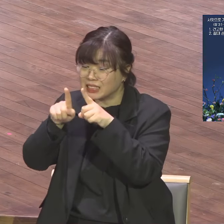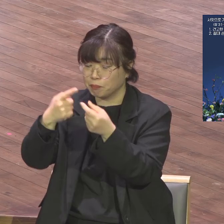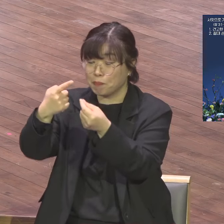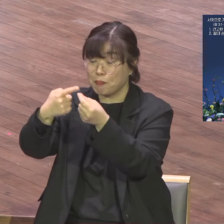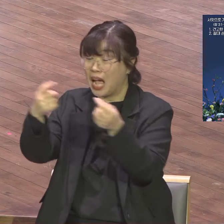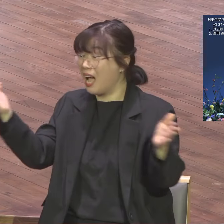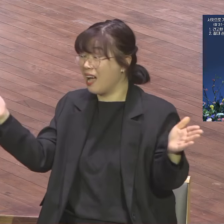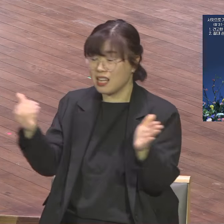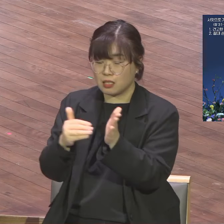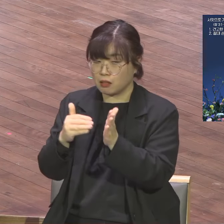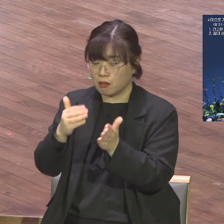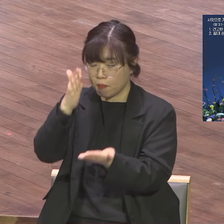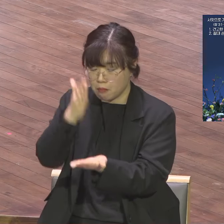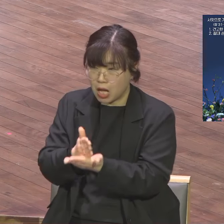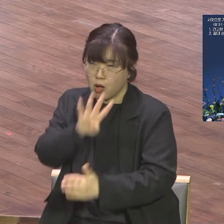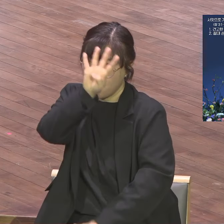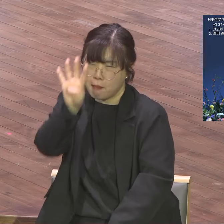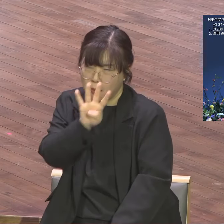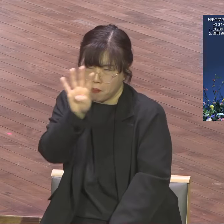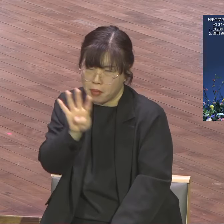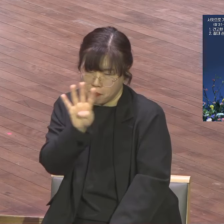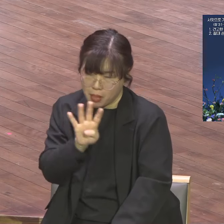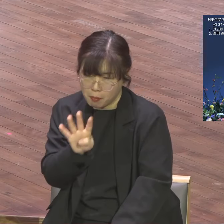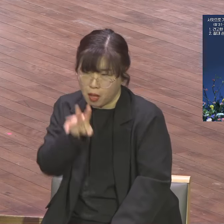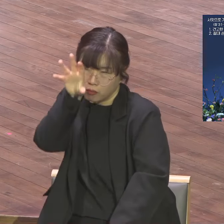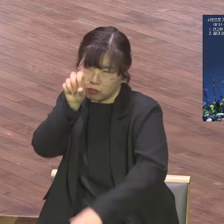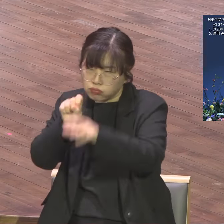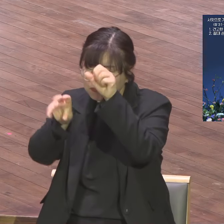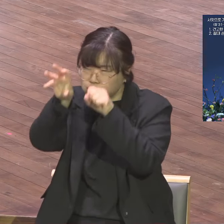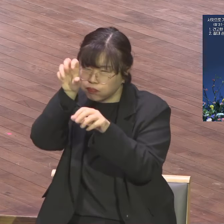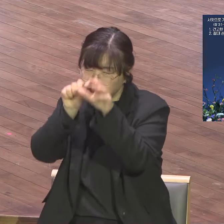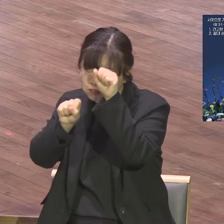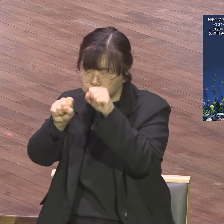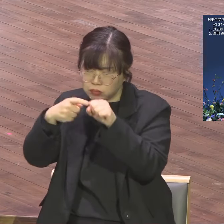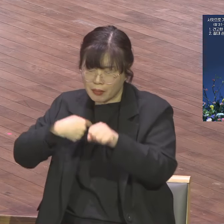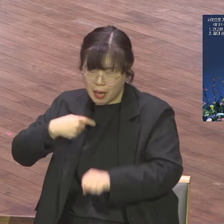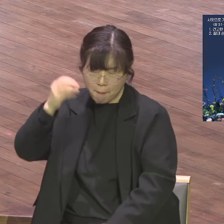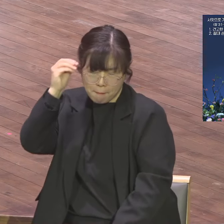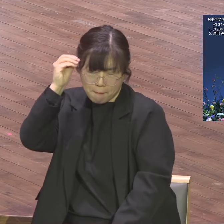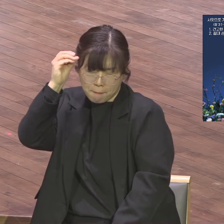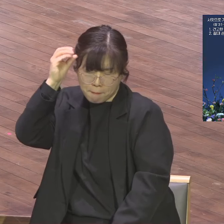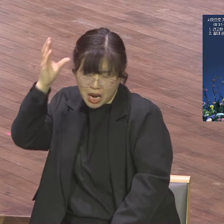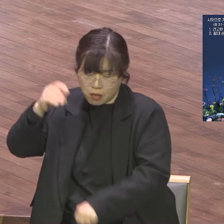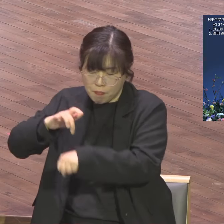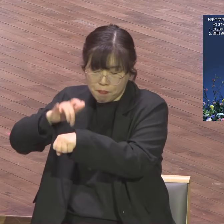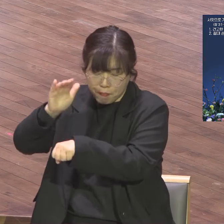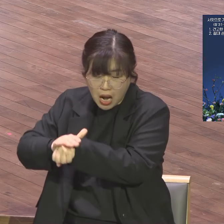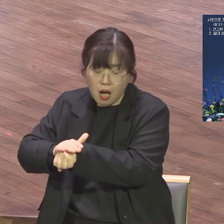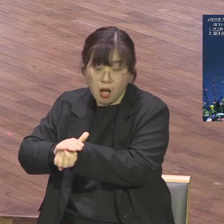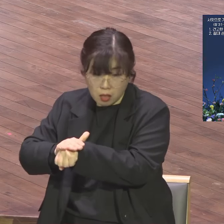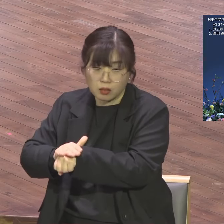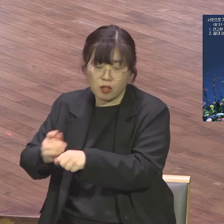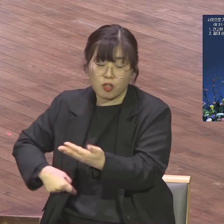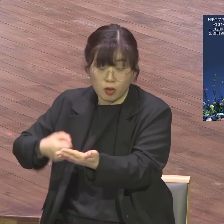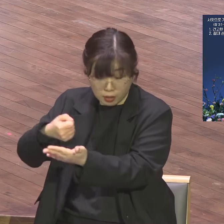것으로 각인시키겠다. 그리고 말씀 앞에 절대 순종하겠다. 절대 순종